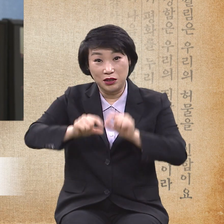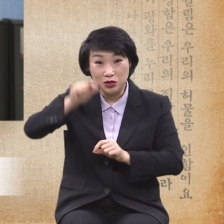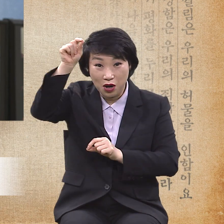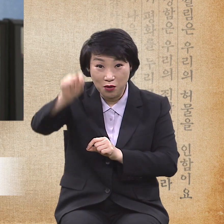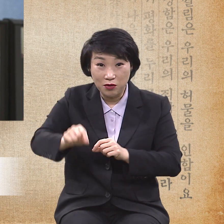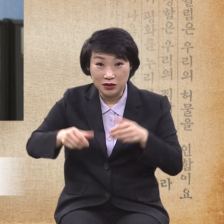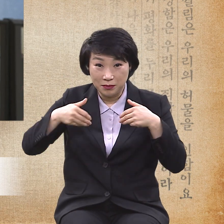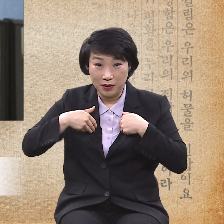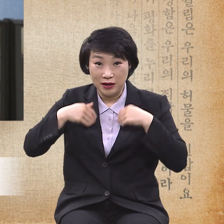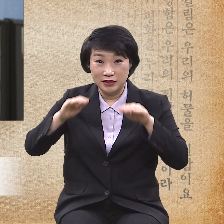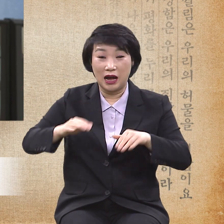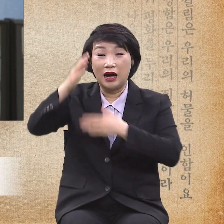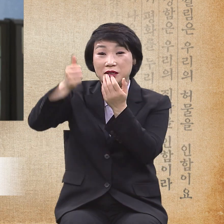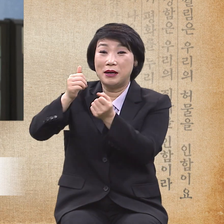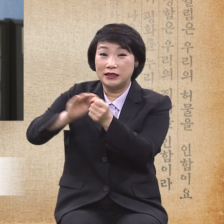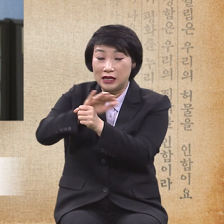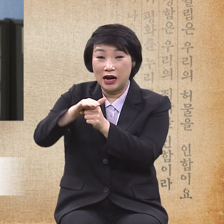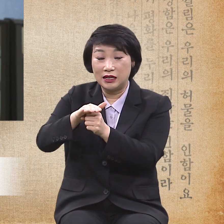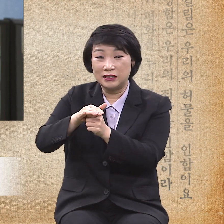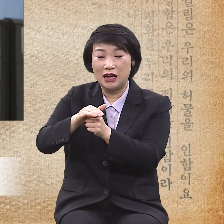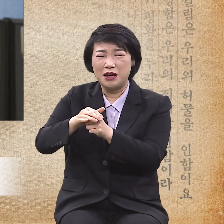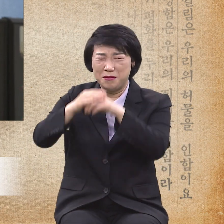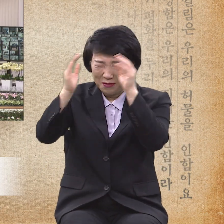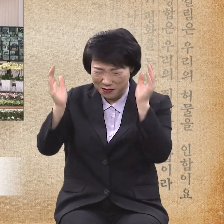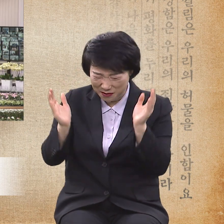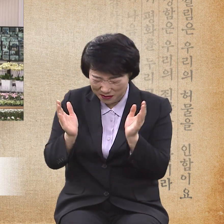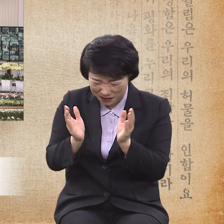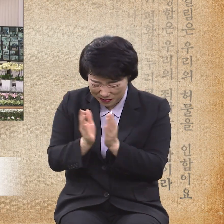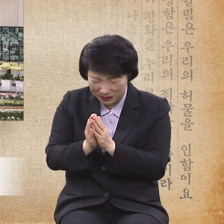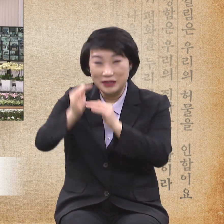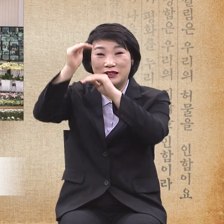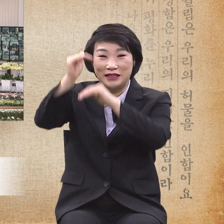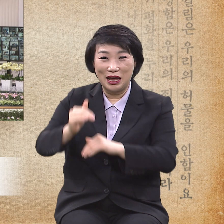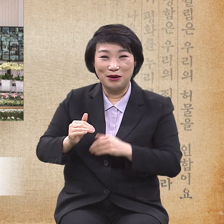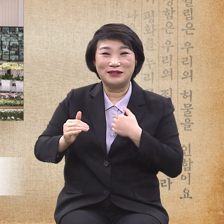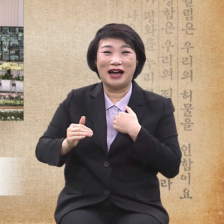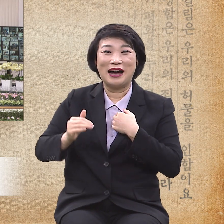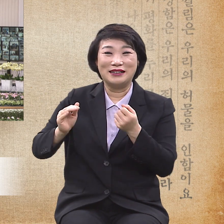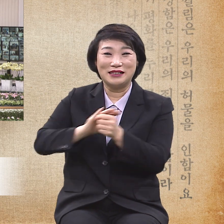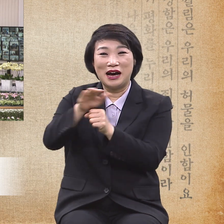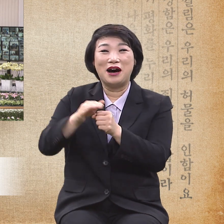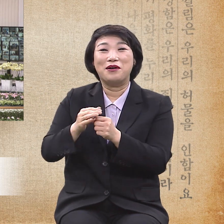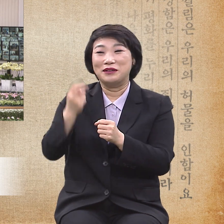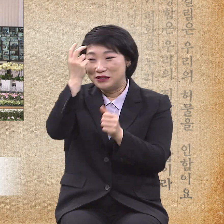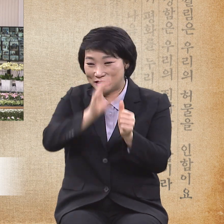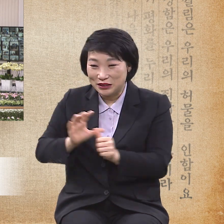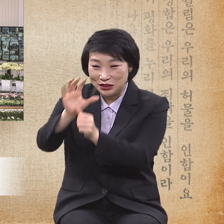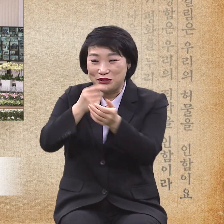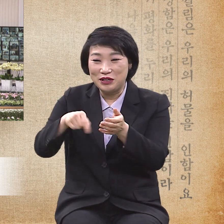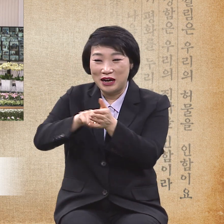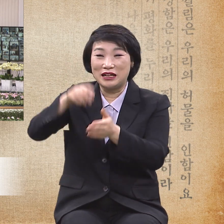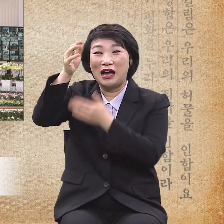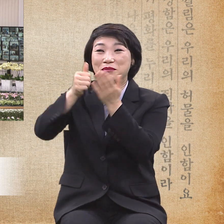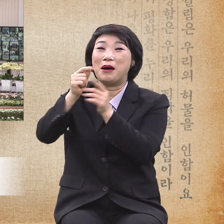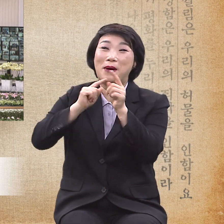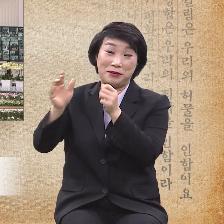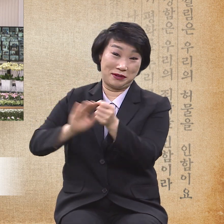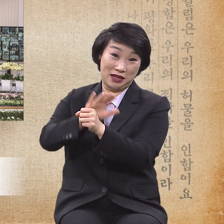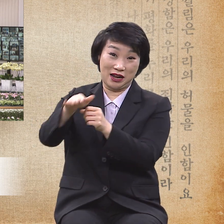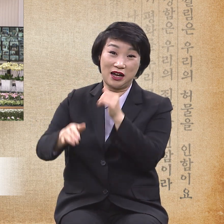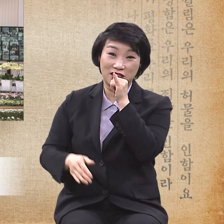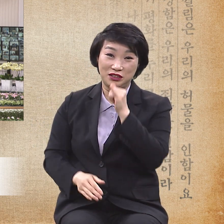살자고는 하나님의 사랑의 구구절절히 우리를 지키고자 하시는 말씀의 사랑이다 이